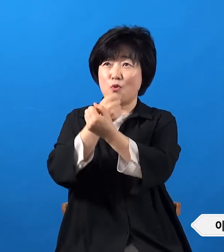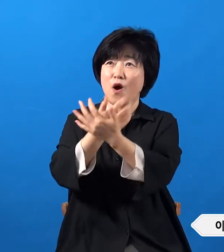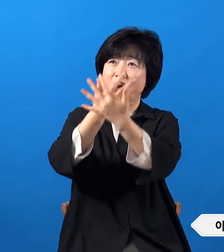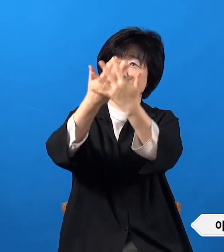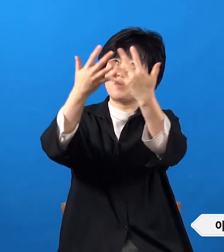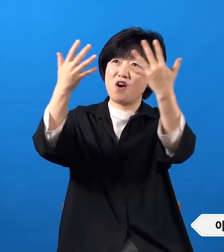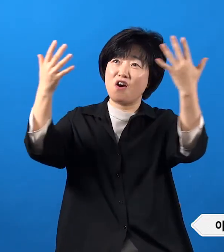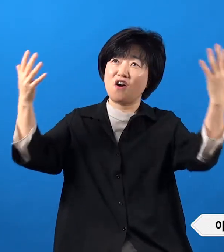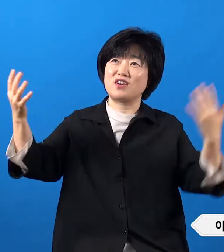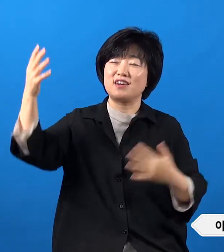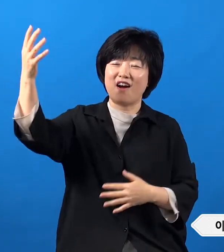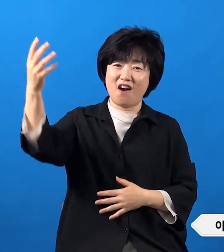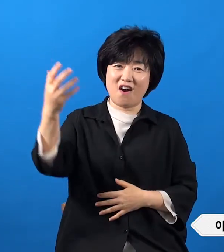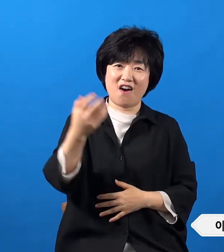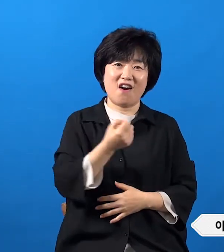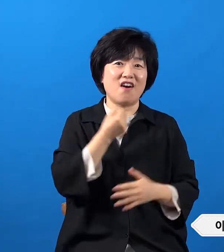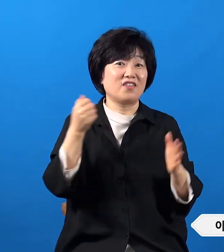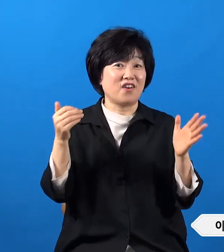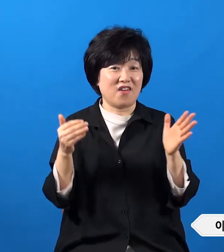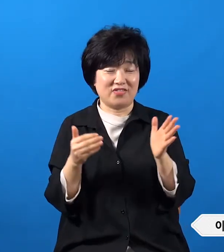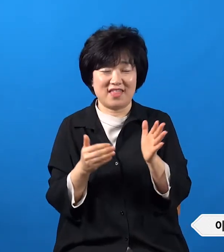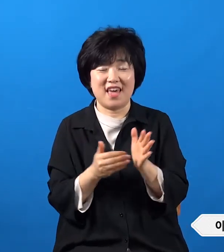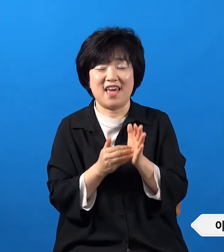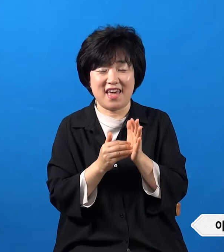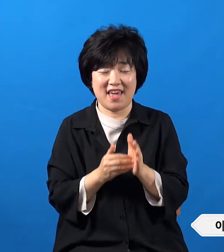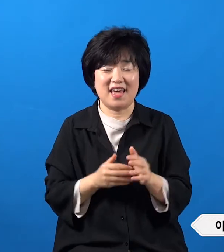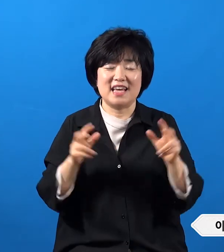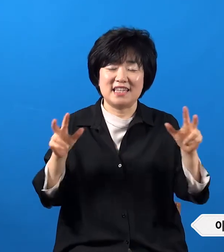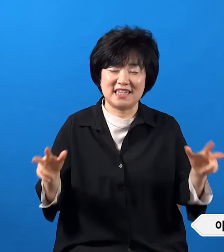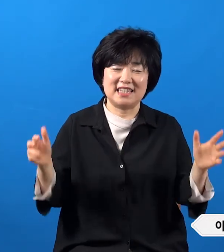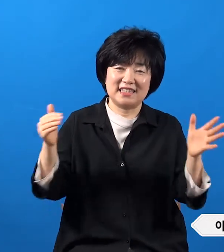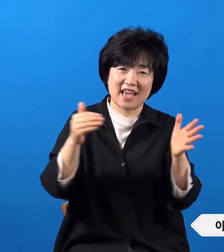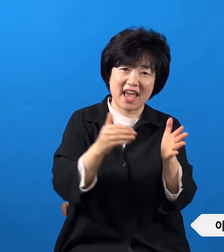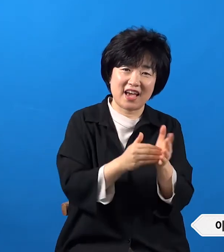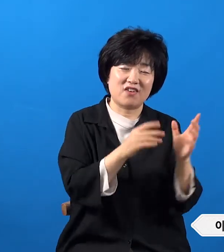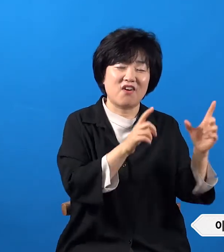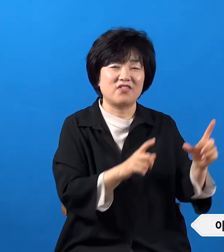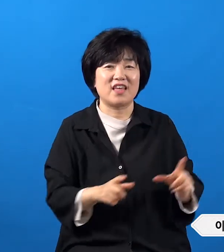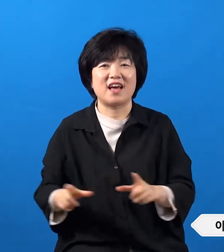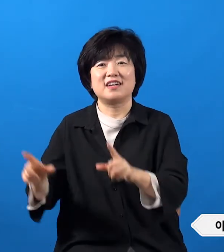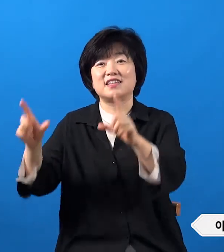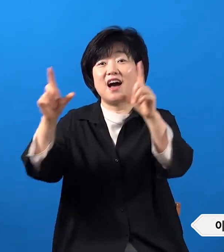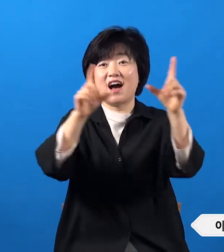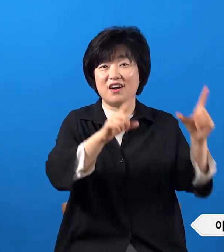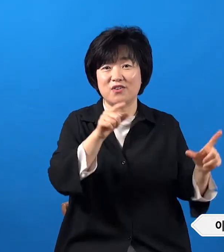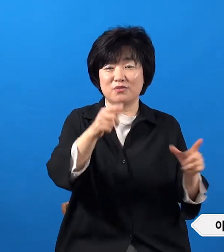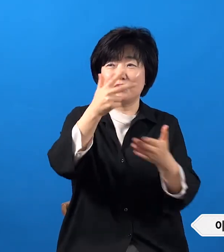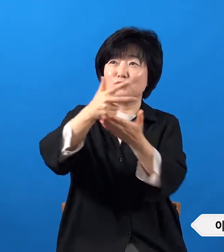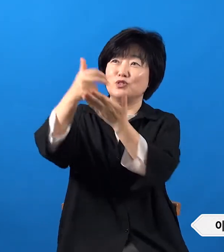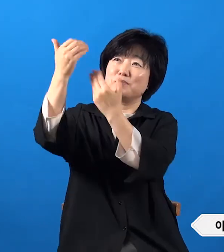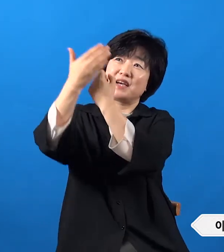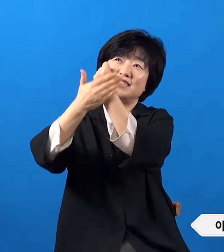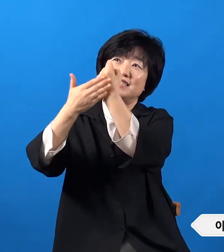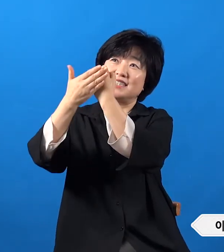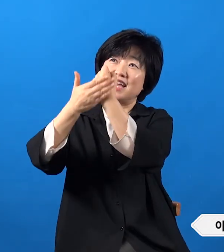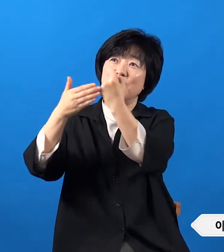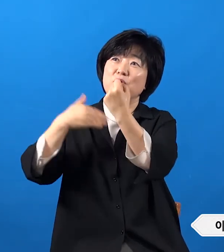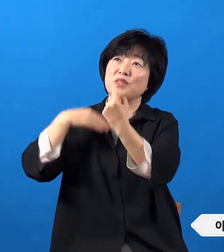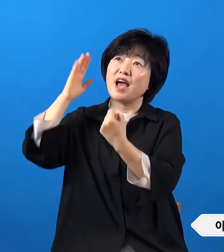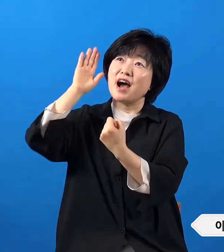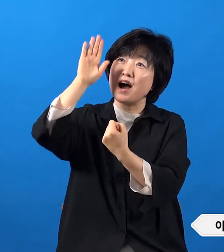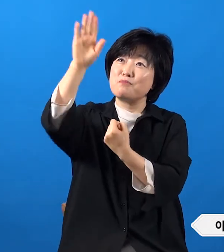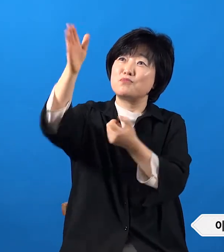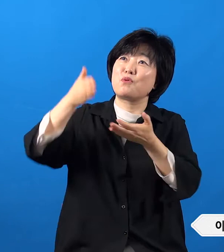그 시간 귀하고 귀하다. 이제껏 내가 산 것도 주님의 은혜라. 또 나를 장차